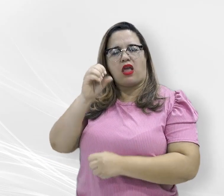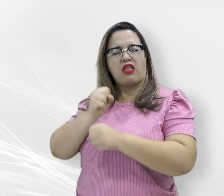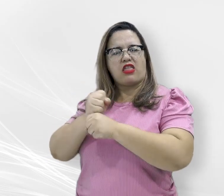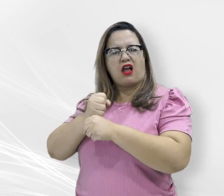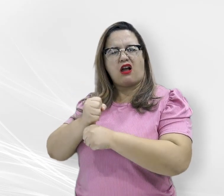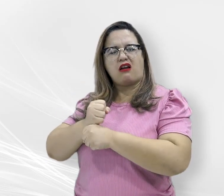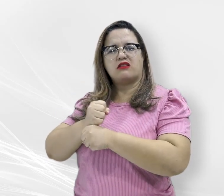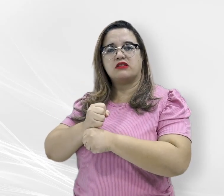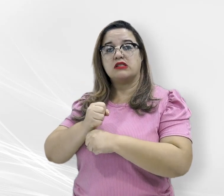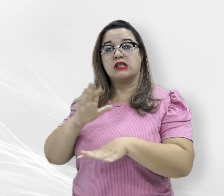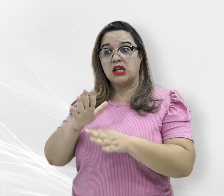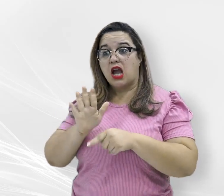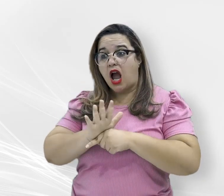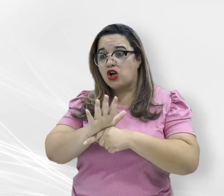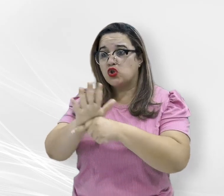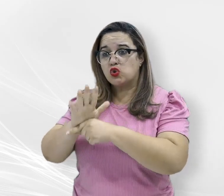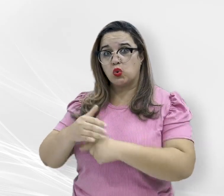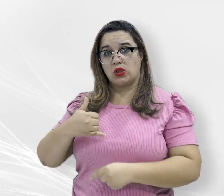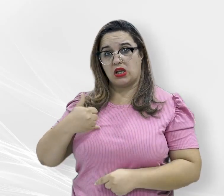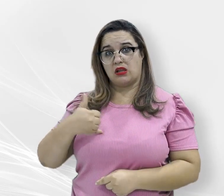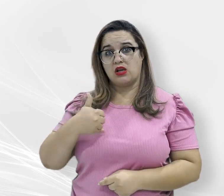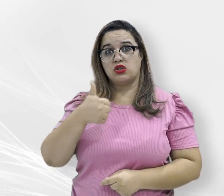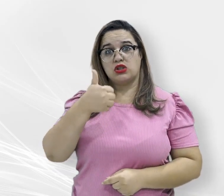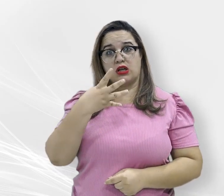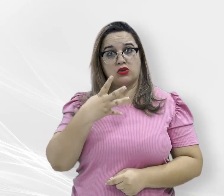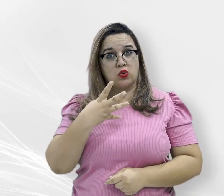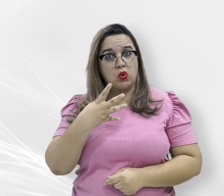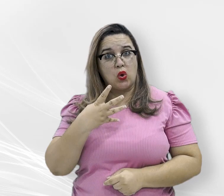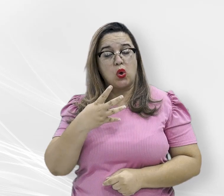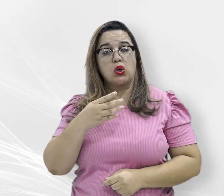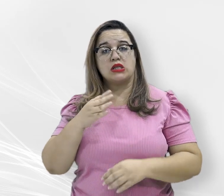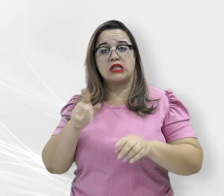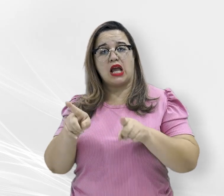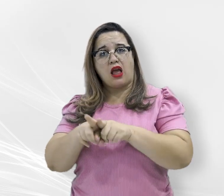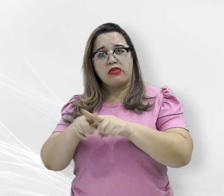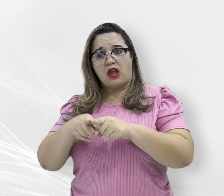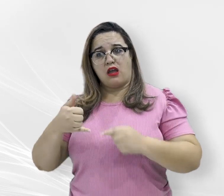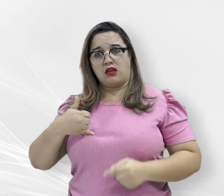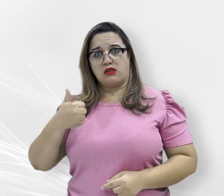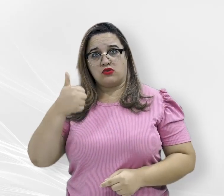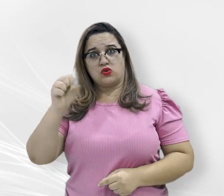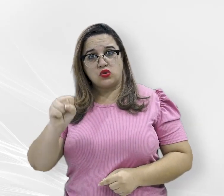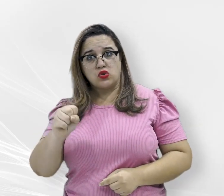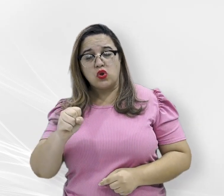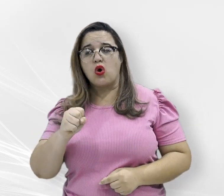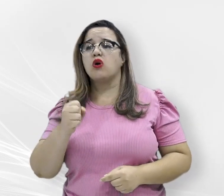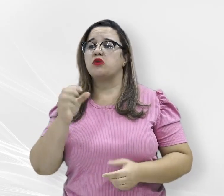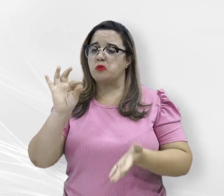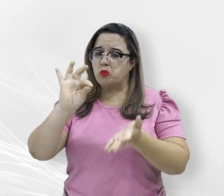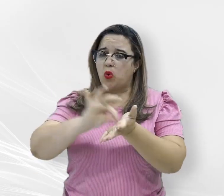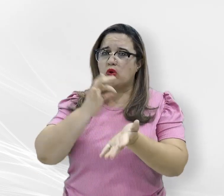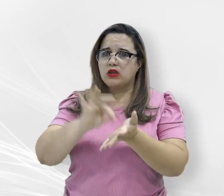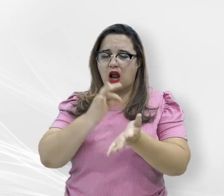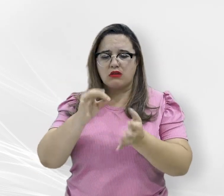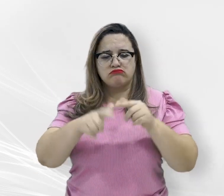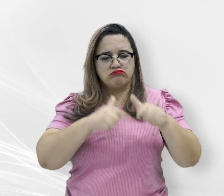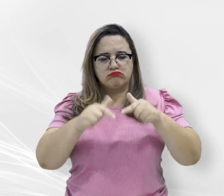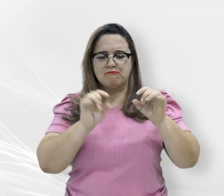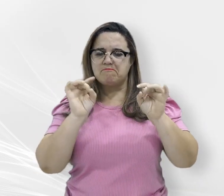aos maiores de 14 e menores de 24 anos a conexão entre a formação profissional e o contrato de trabalho especial, celebrando